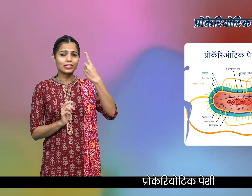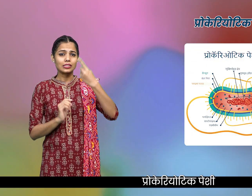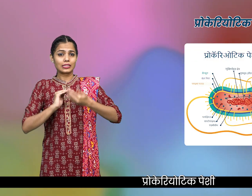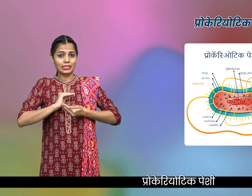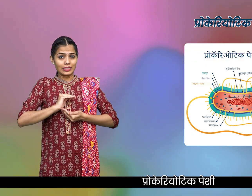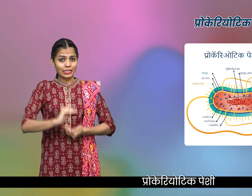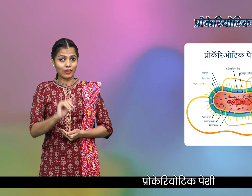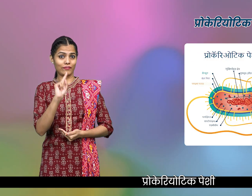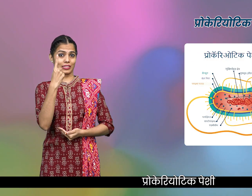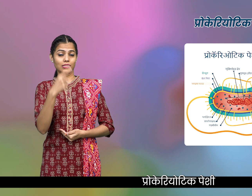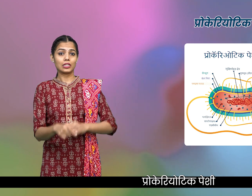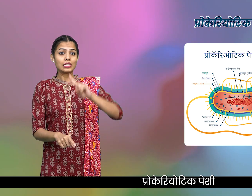प्रोकॅरियोटिक पेशी,